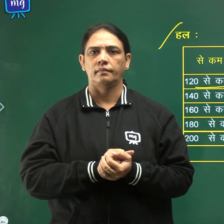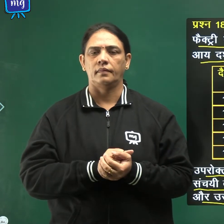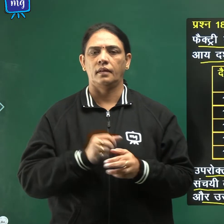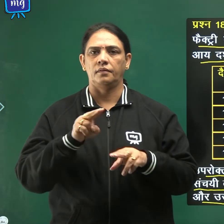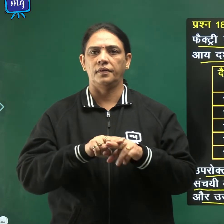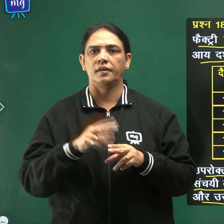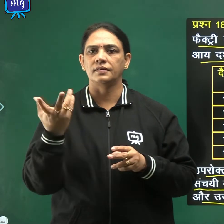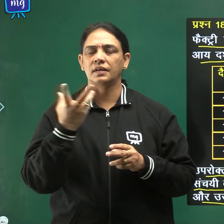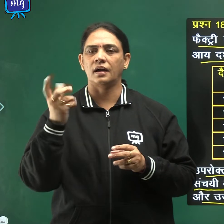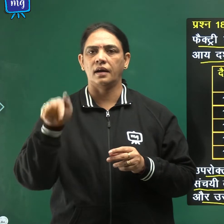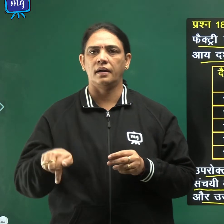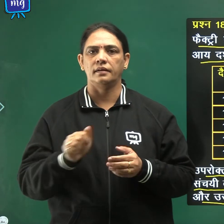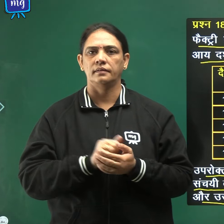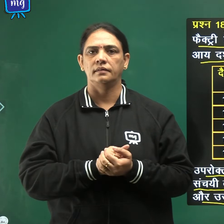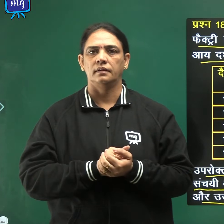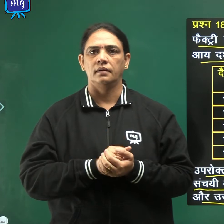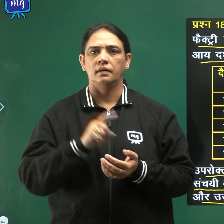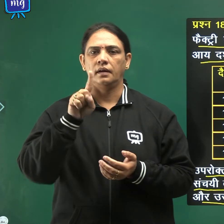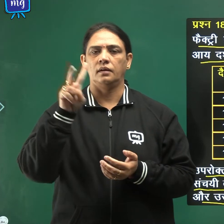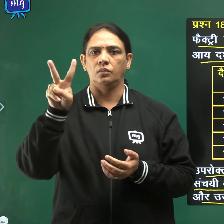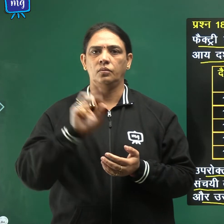बारंबारता कितनी है? 12।